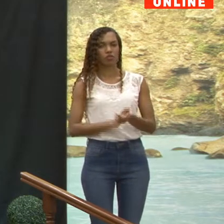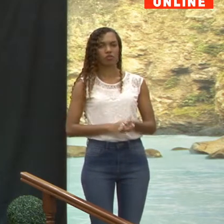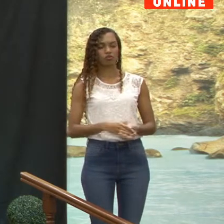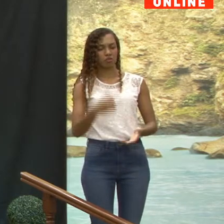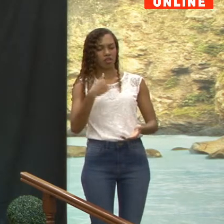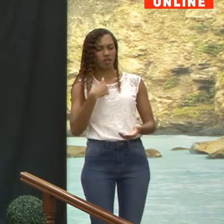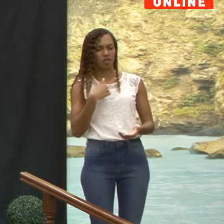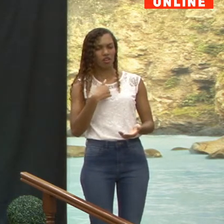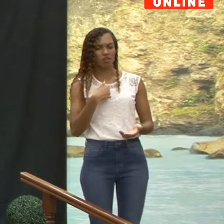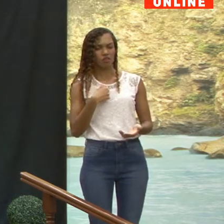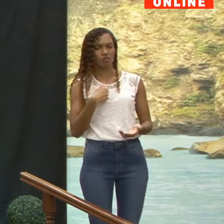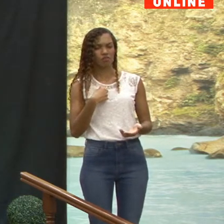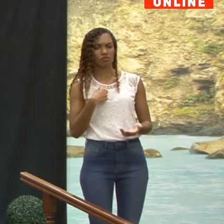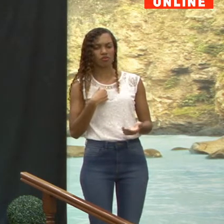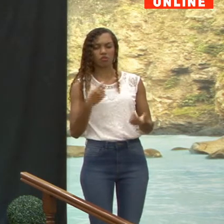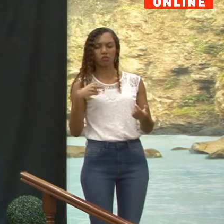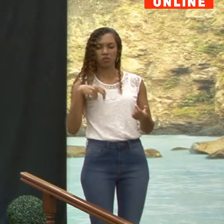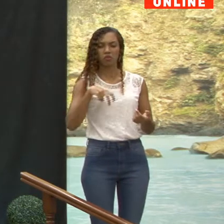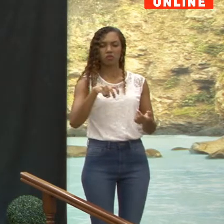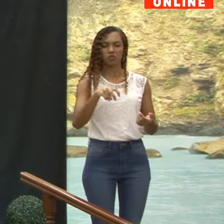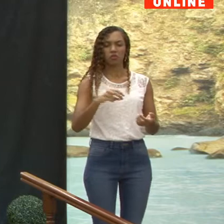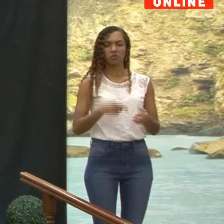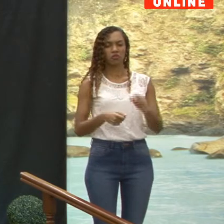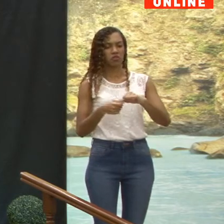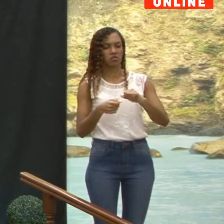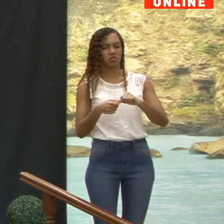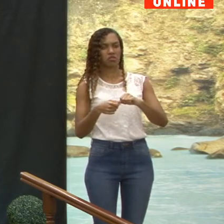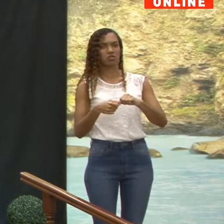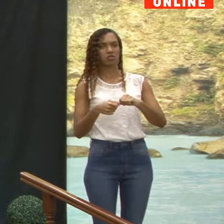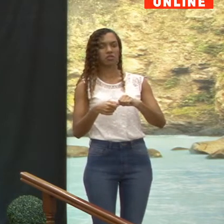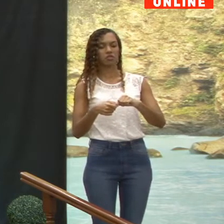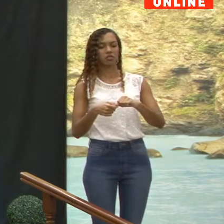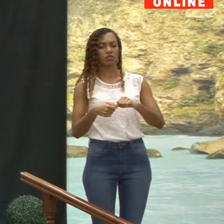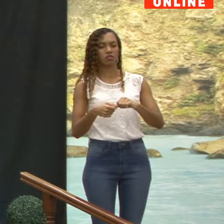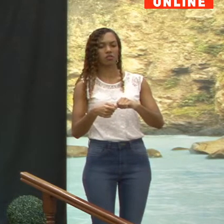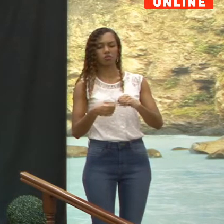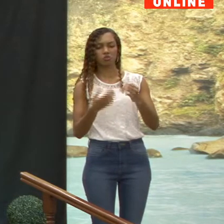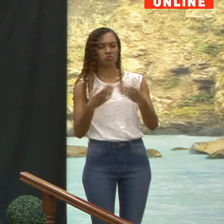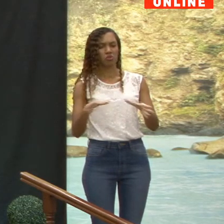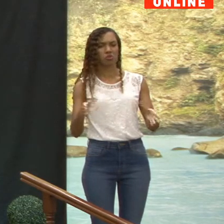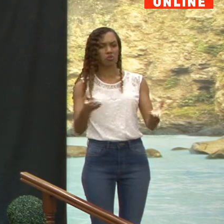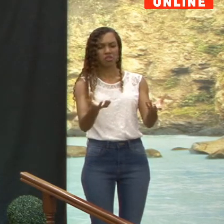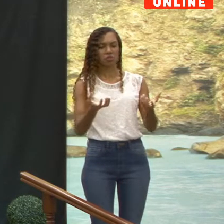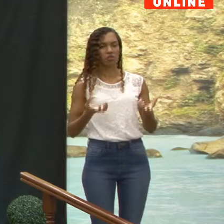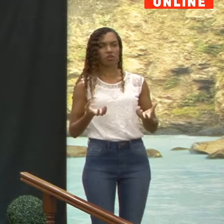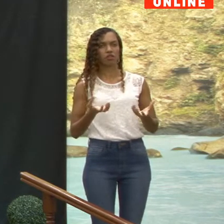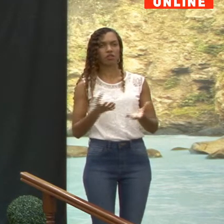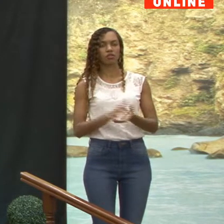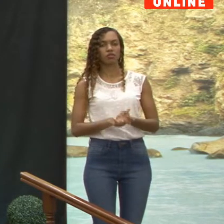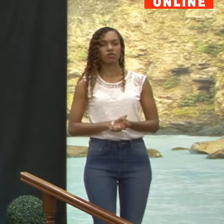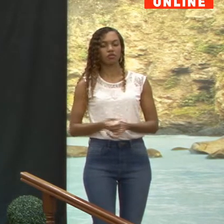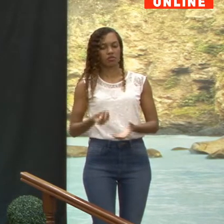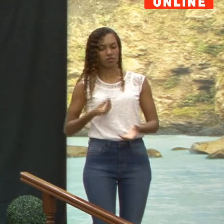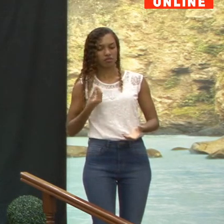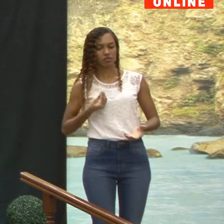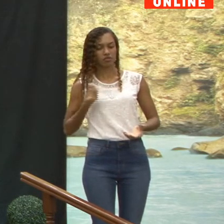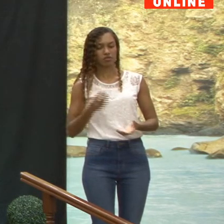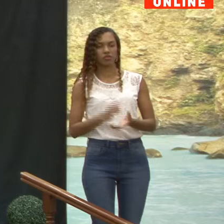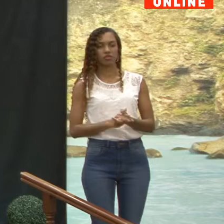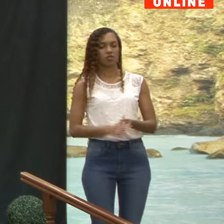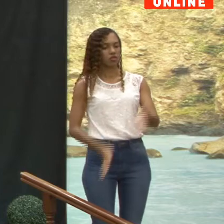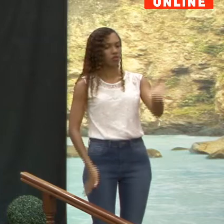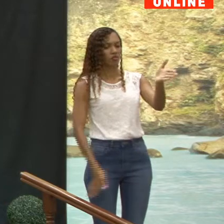eu quero da minha vida. E saiu, irmãos, batendo o pé e sumiu de casa.